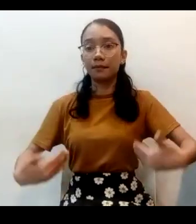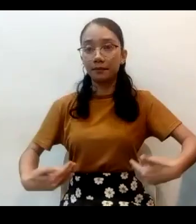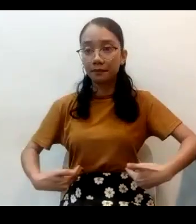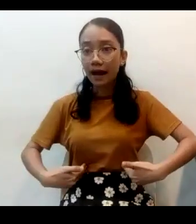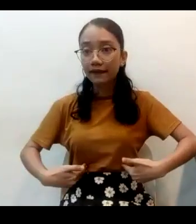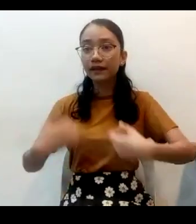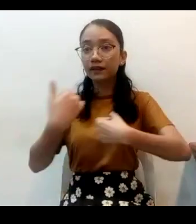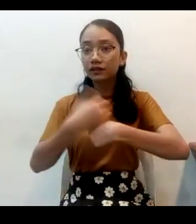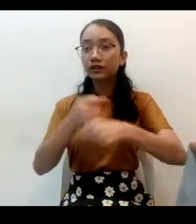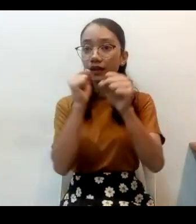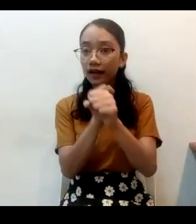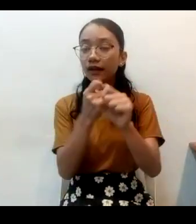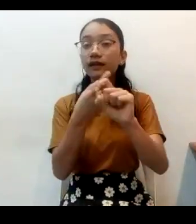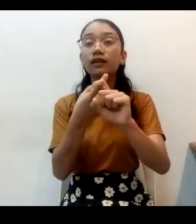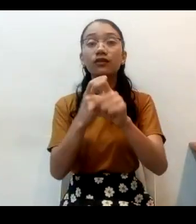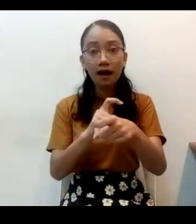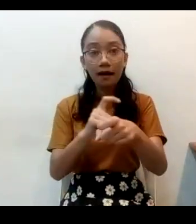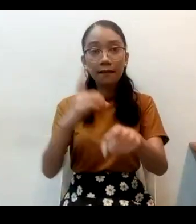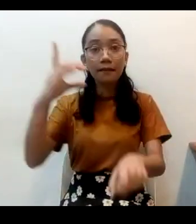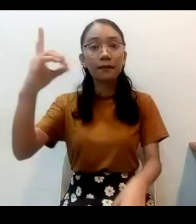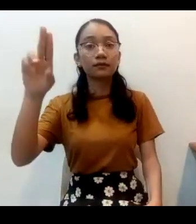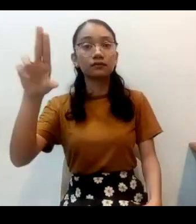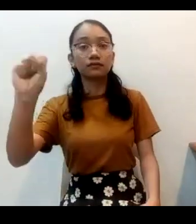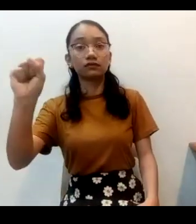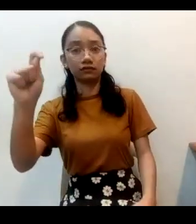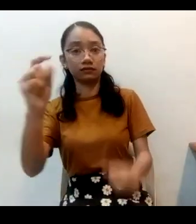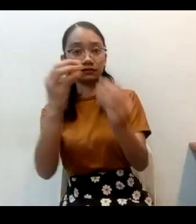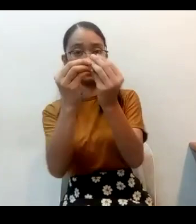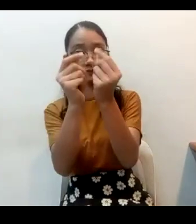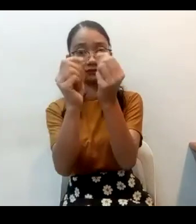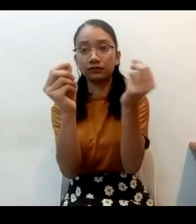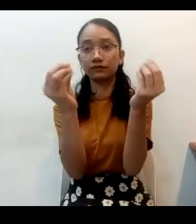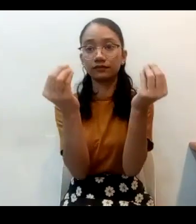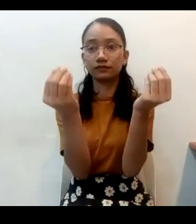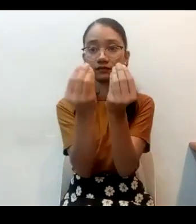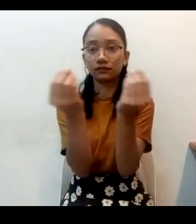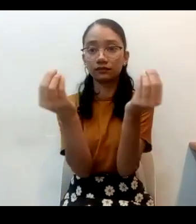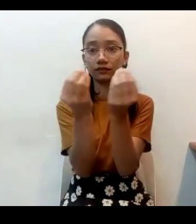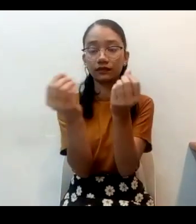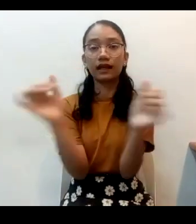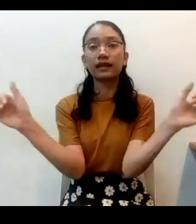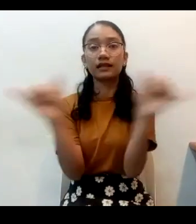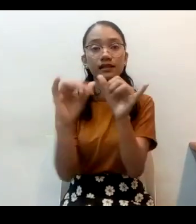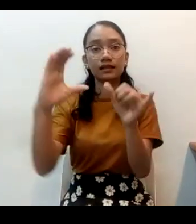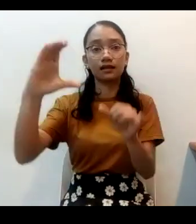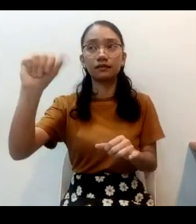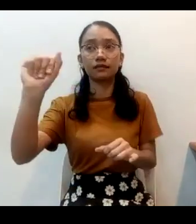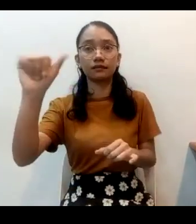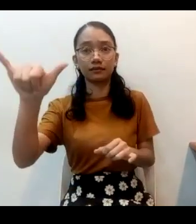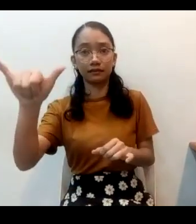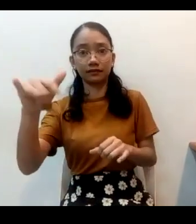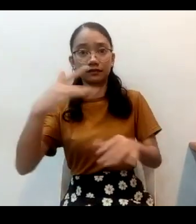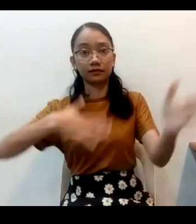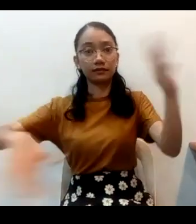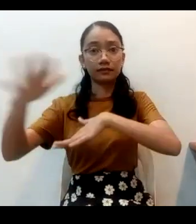the dust. Kaya yung katawan ng tao ay mula sa alabok ng lupa. It was made of the clay. Gawa po ito sa lupa. And God